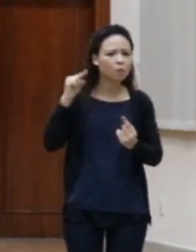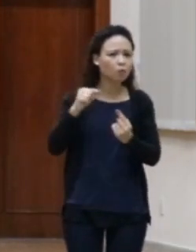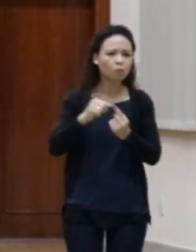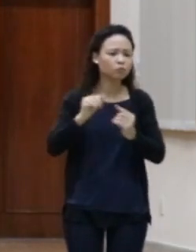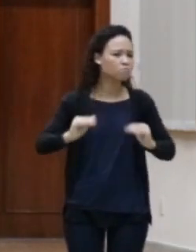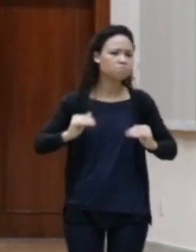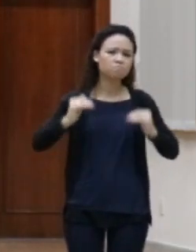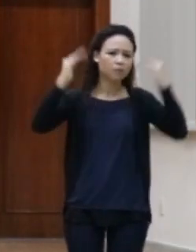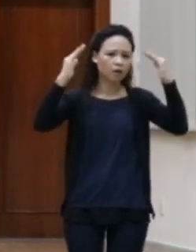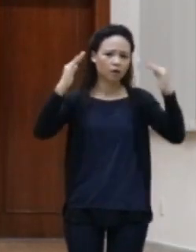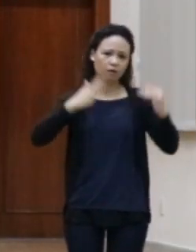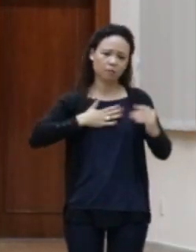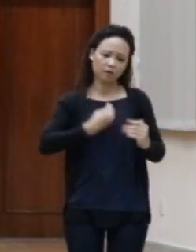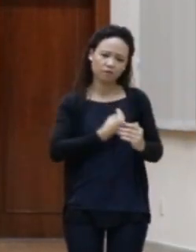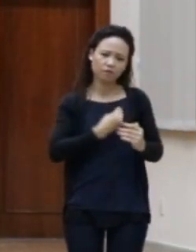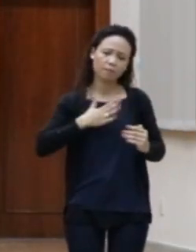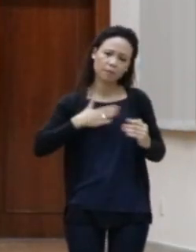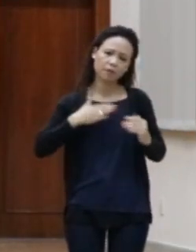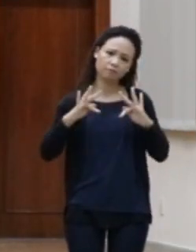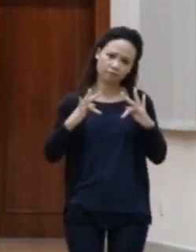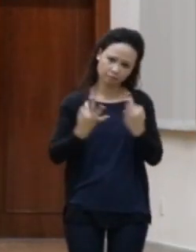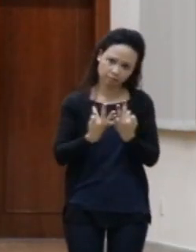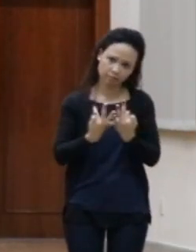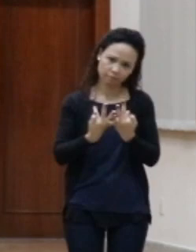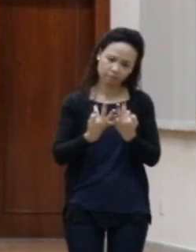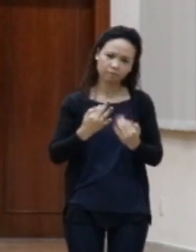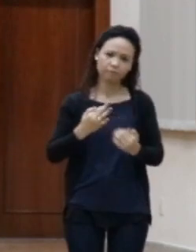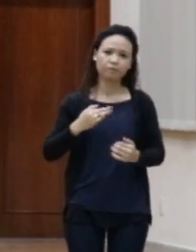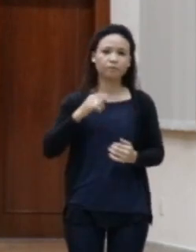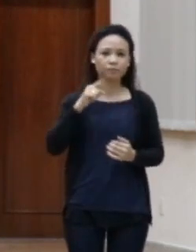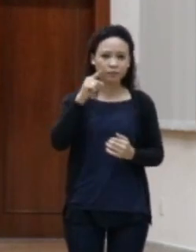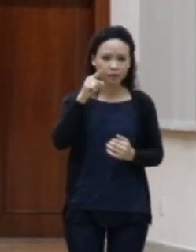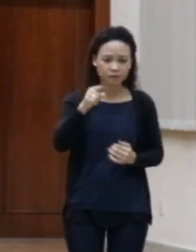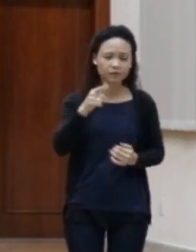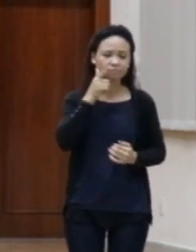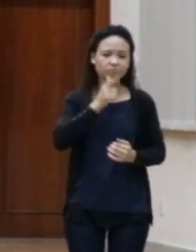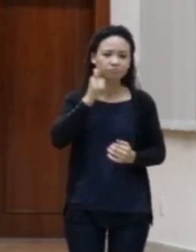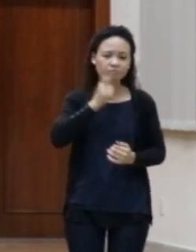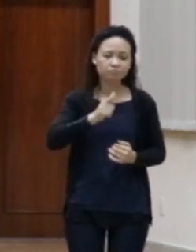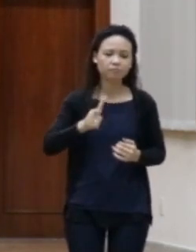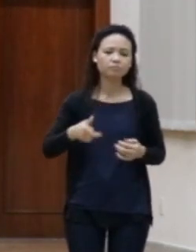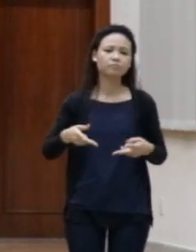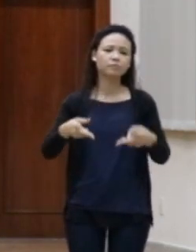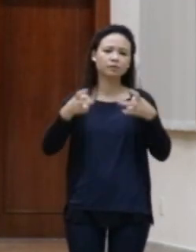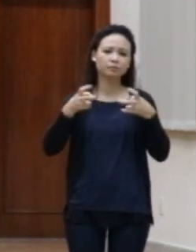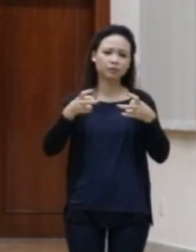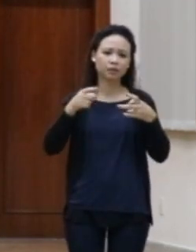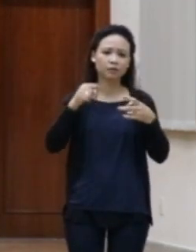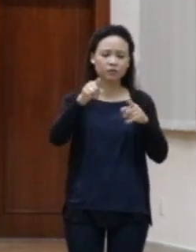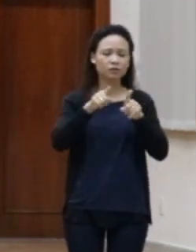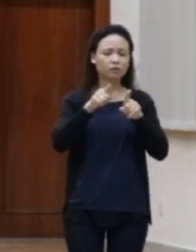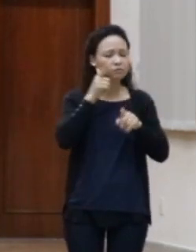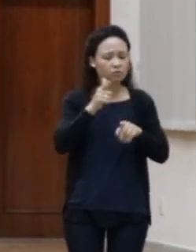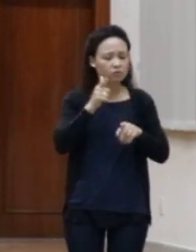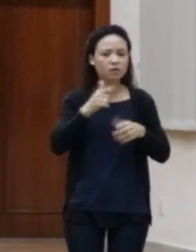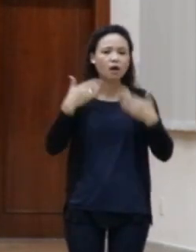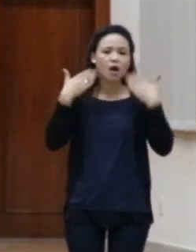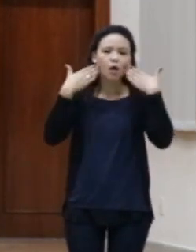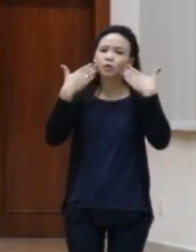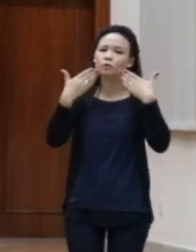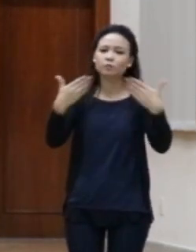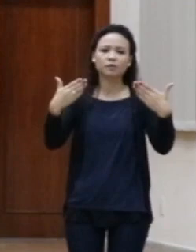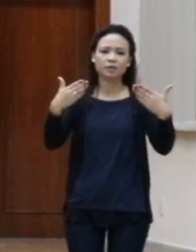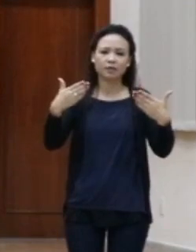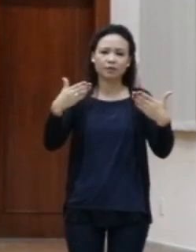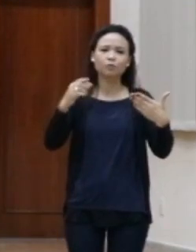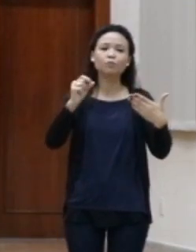sofrimento o seu poder e o seu amor, poder e o amor do nosso Deus, um Deus